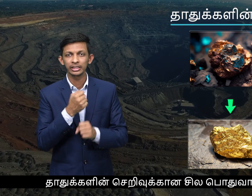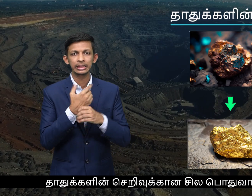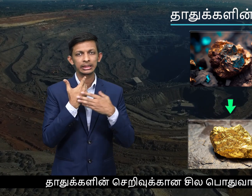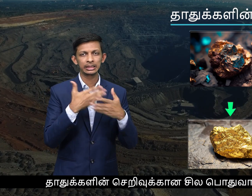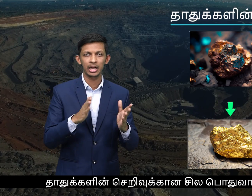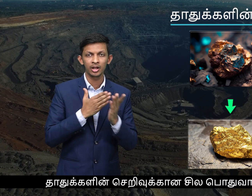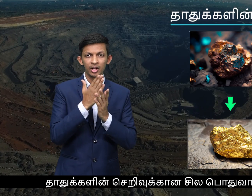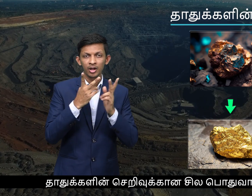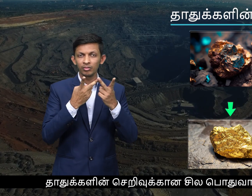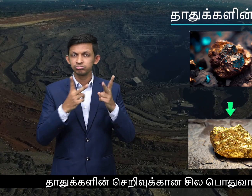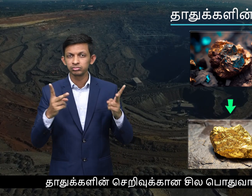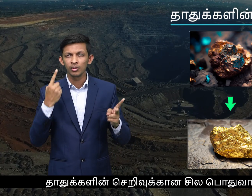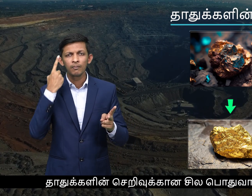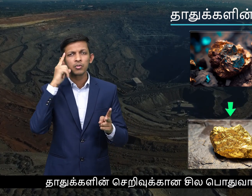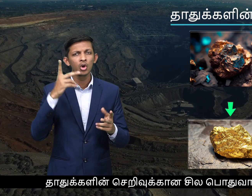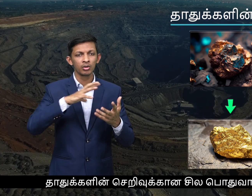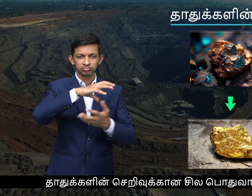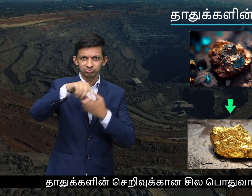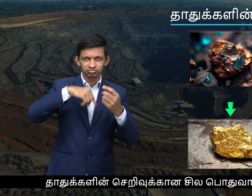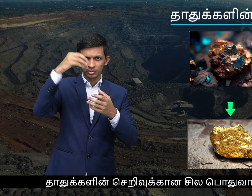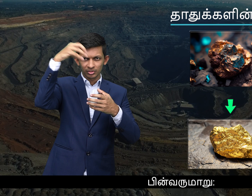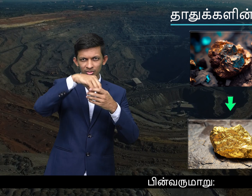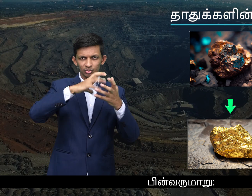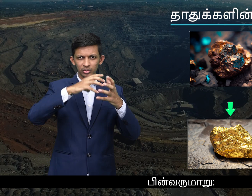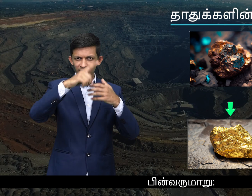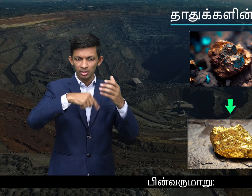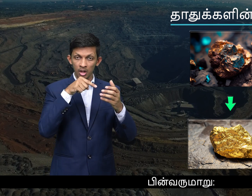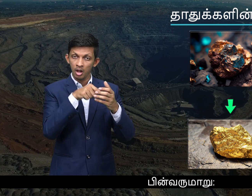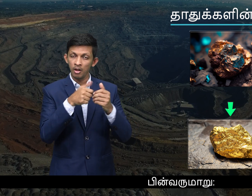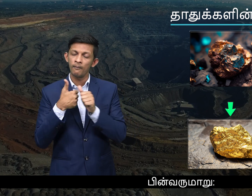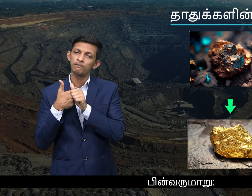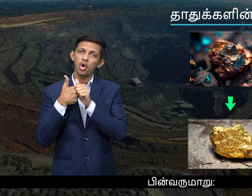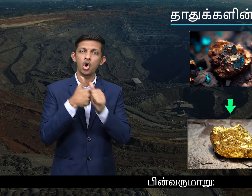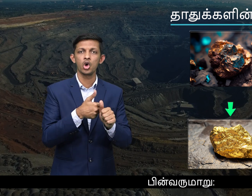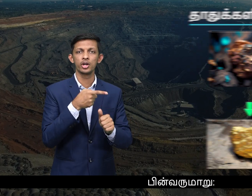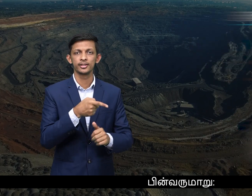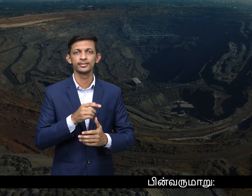தாதுக்களின் செறிவுக்கான சில பொதுவான முறைகள் பின்வருமாறு.